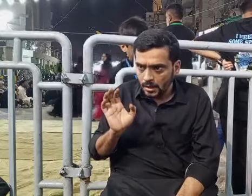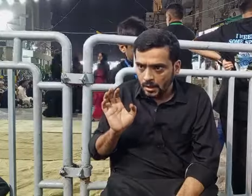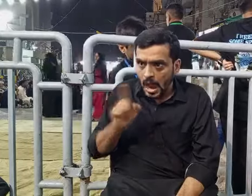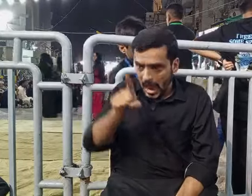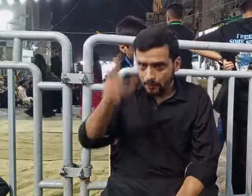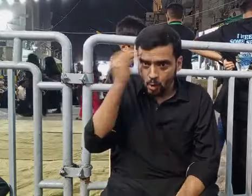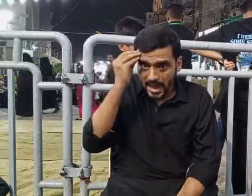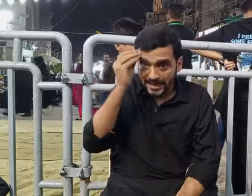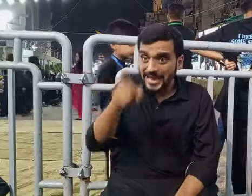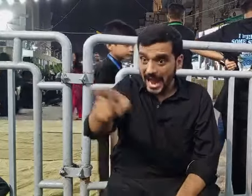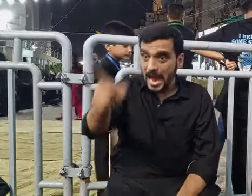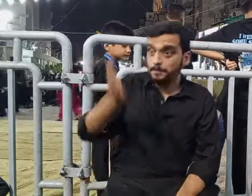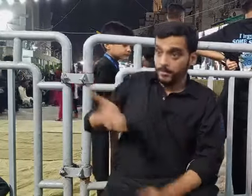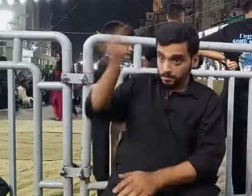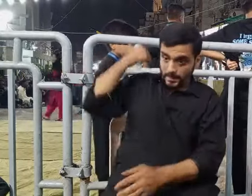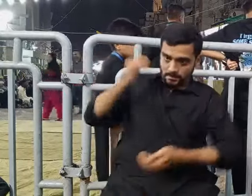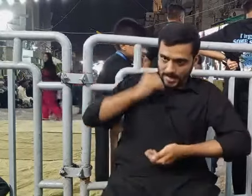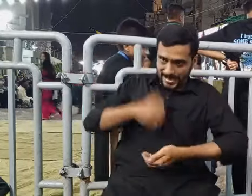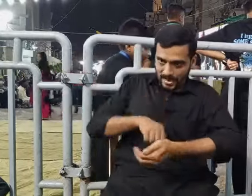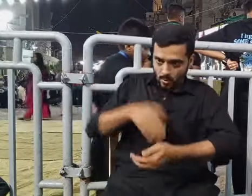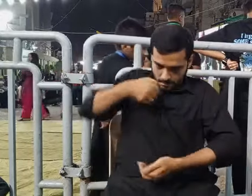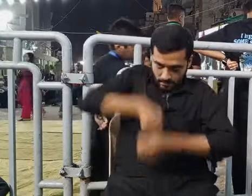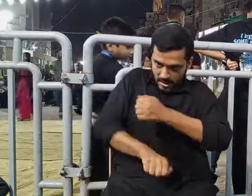لیکن رہ چکے ورنہ دنیا میں آئے ہو.